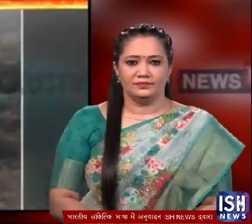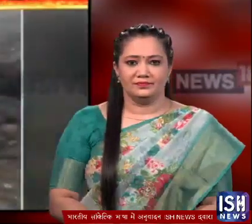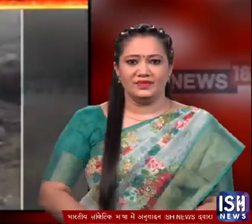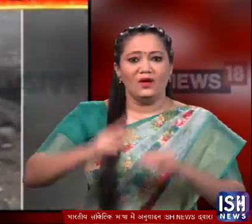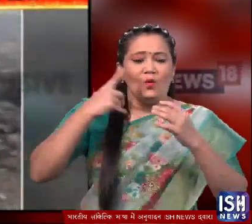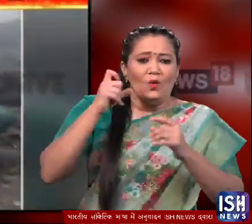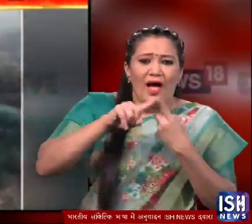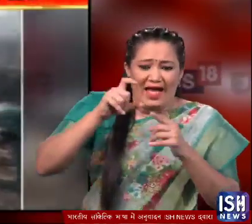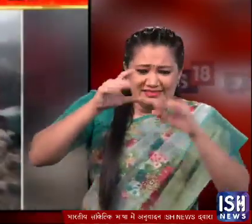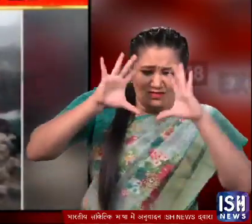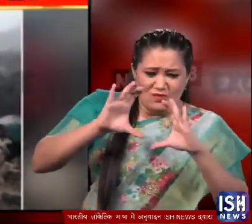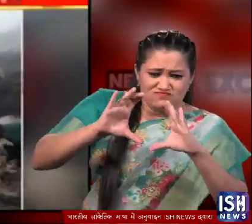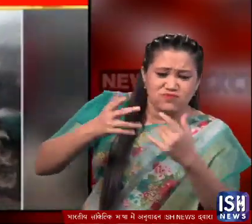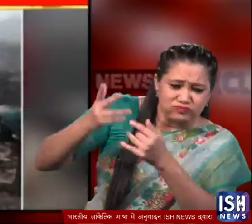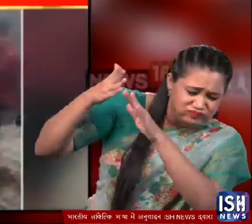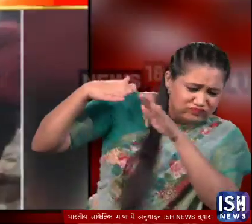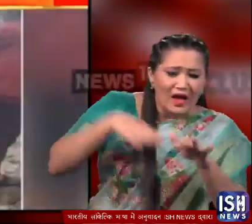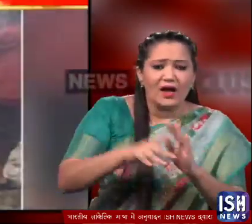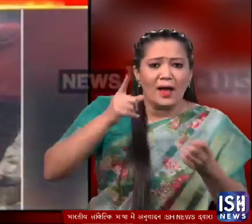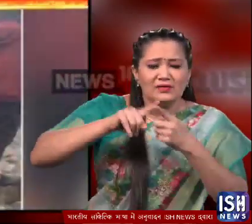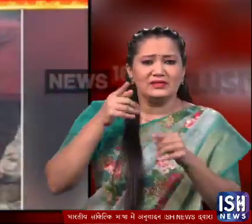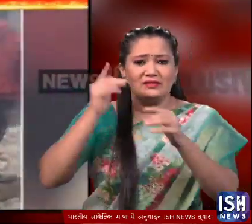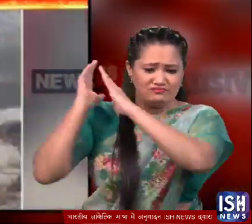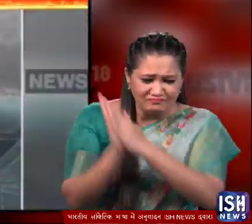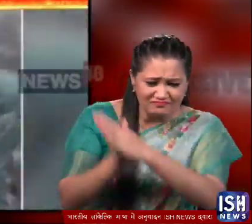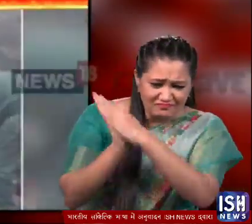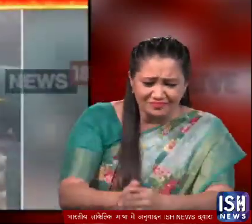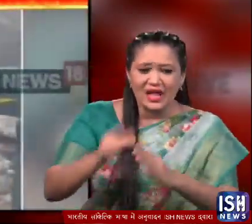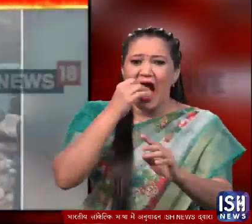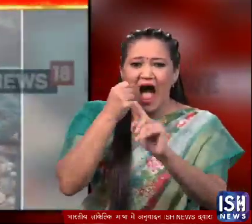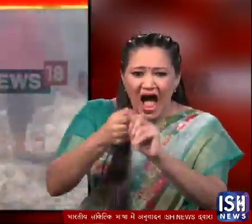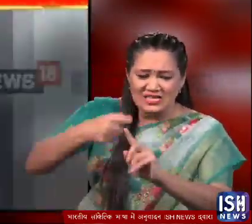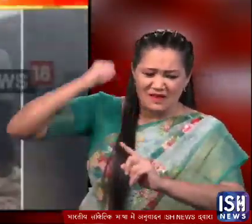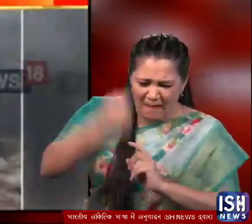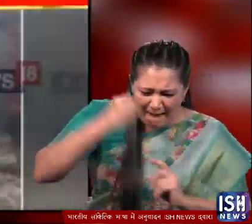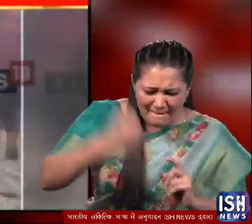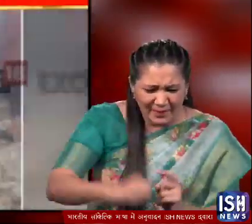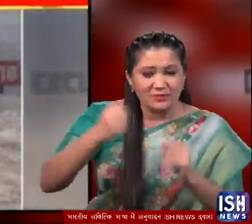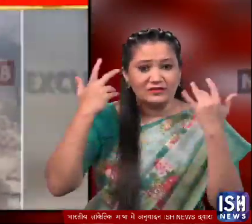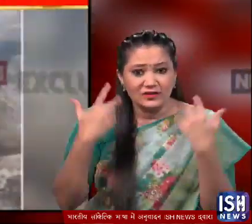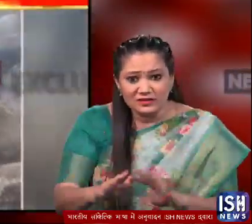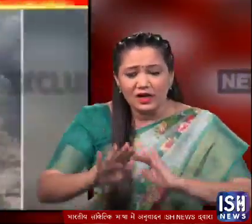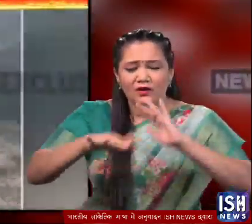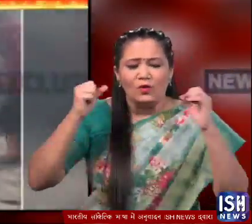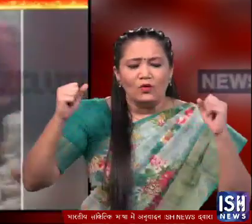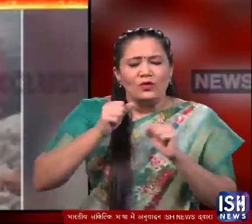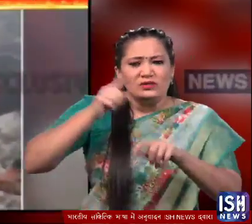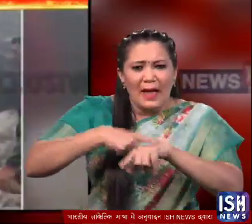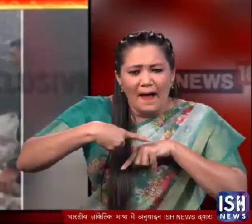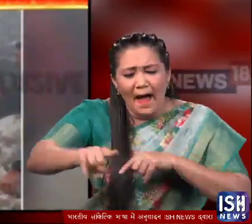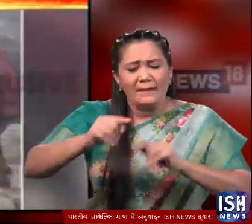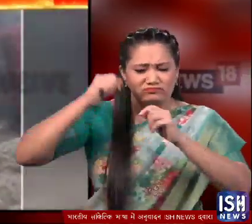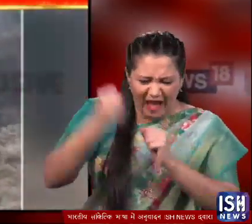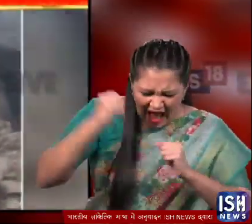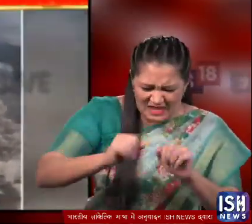बर्फ के नीचे दबे फूड इंस्पेक्टर को बाहर निकालने के लिए जवानों ने कुल्हाड़ी और लोहे की रॉड की मदद ली। इन दोनों चीजों से बर्फ को काफी देर तक काटने